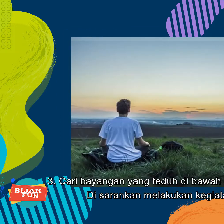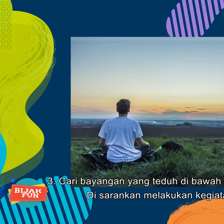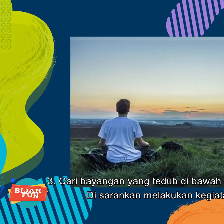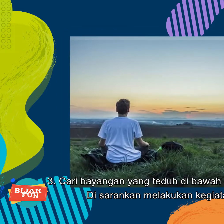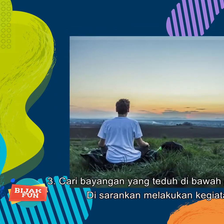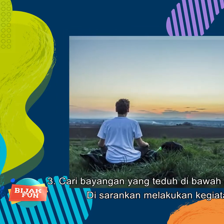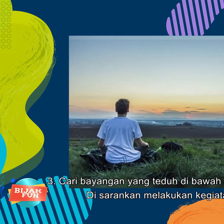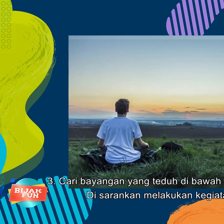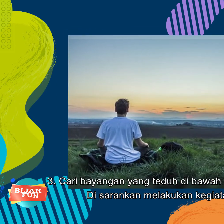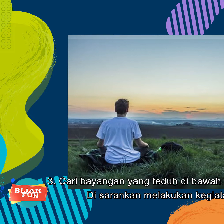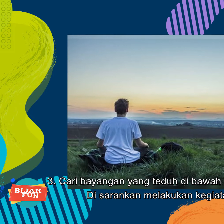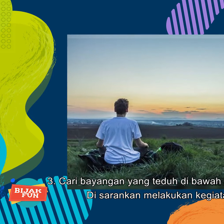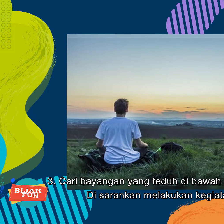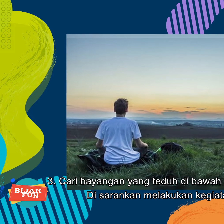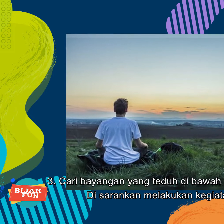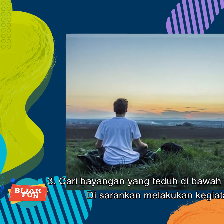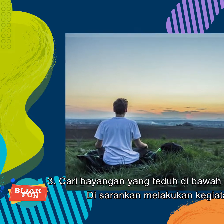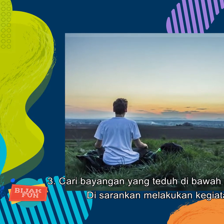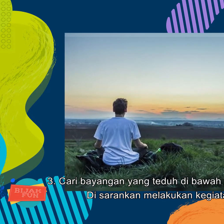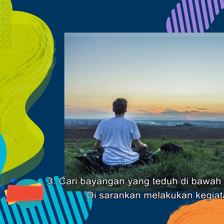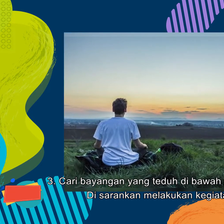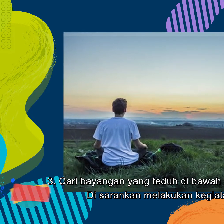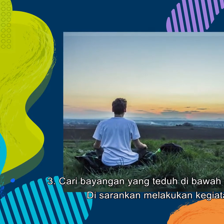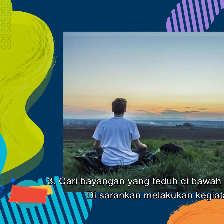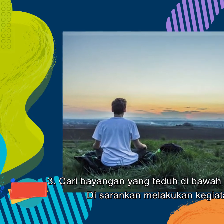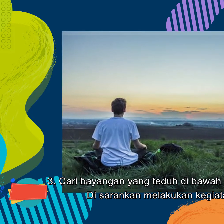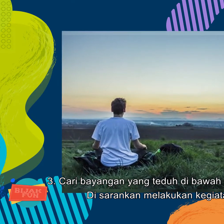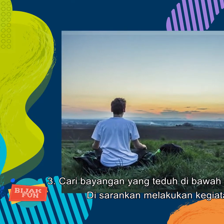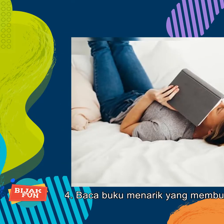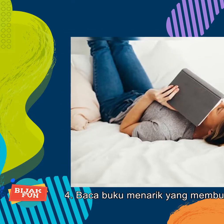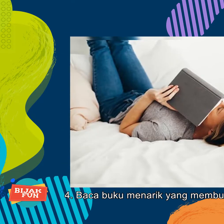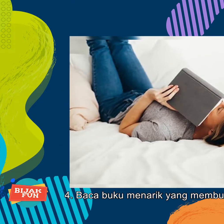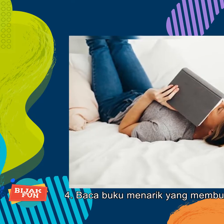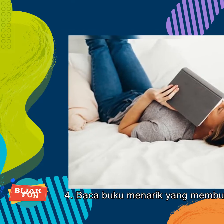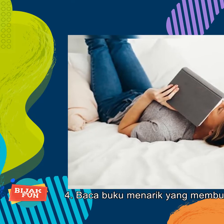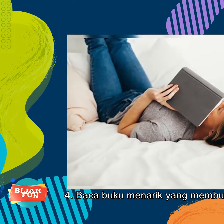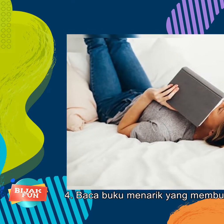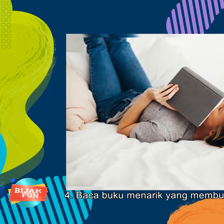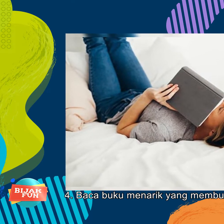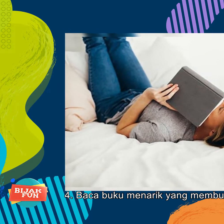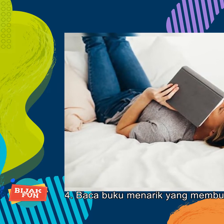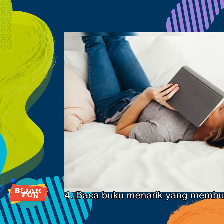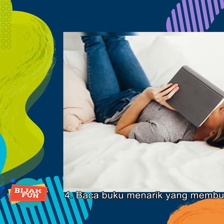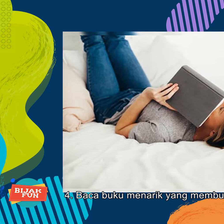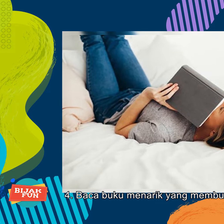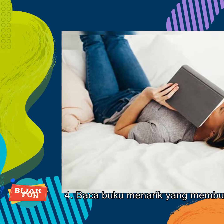olahraga. 3. Cari bayangan yang teduh di bawah pohon. 4. Baca buku menarik yang membuat Anda